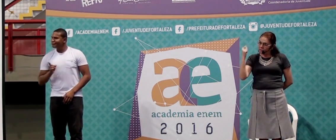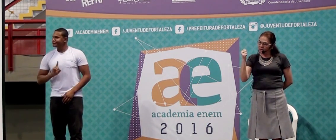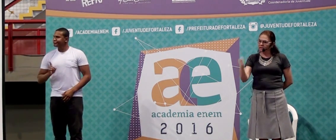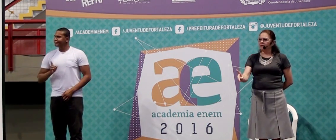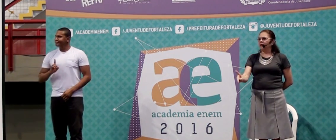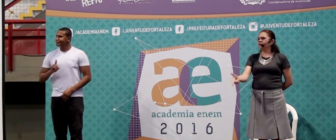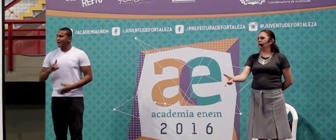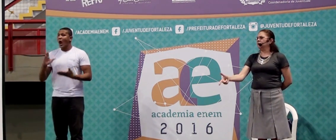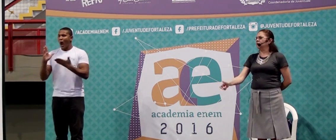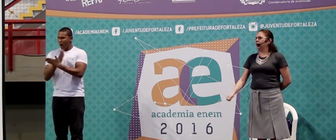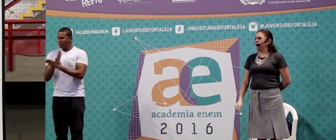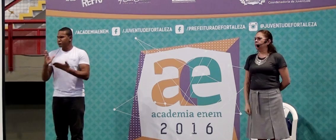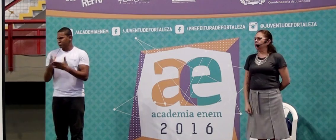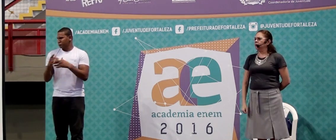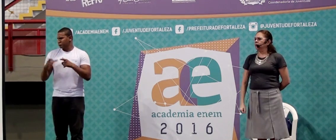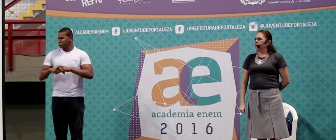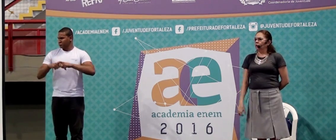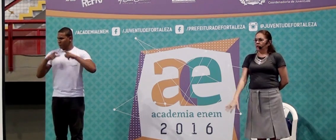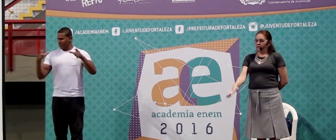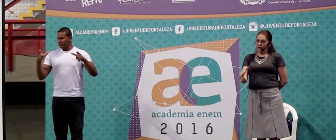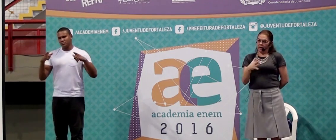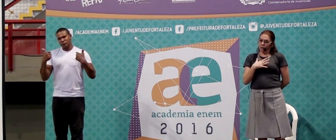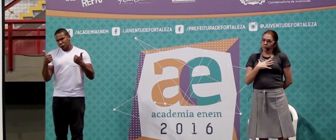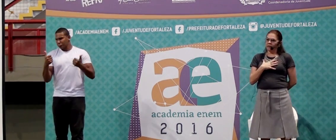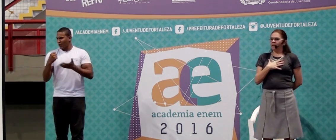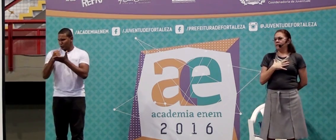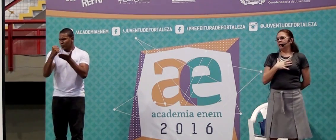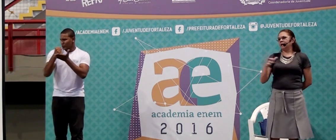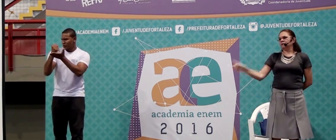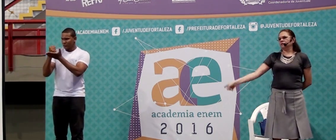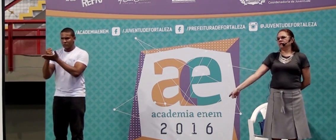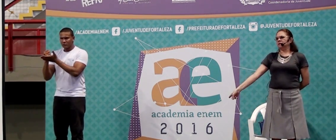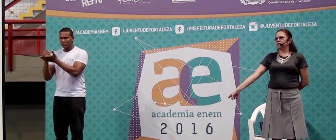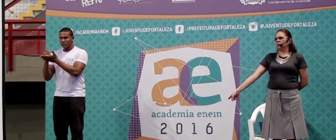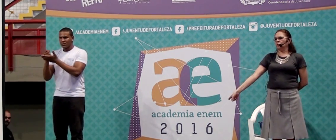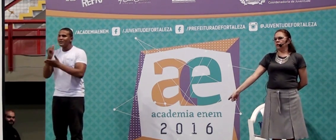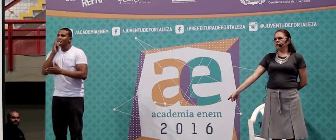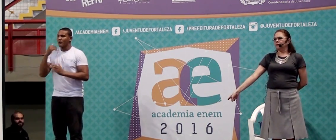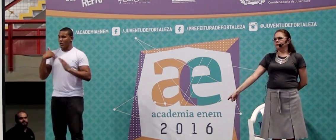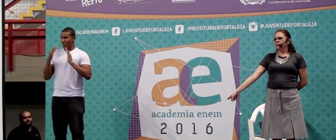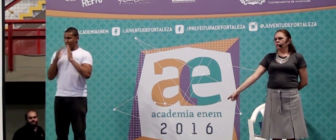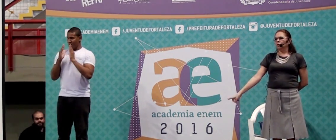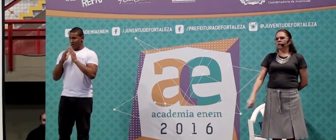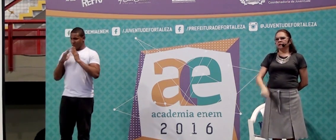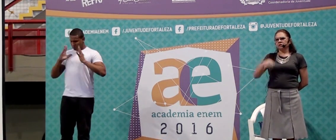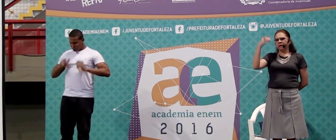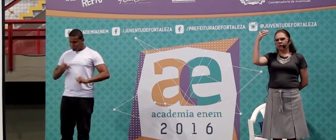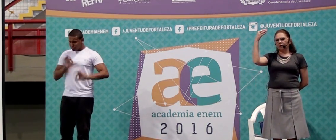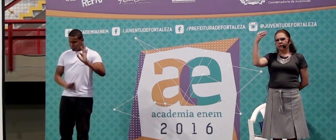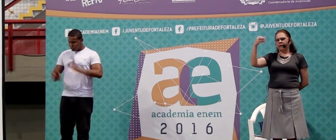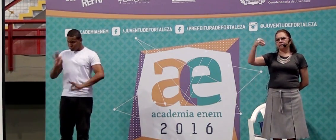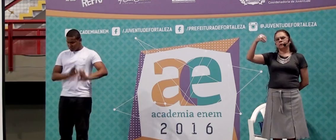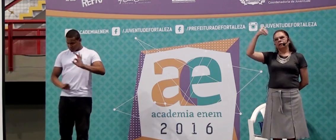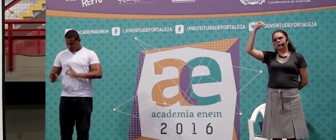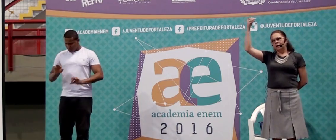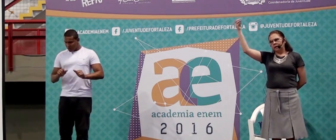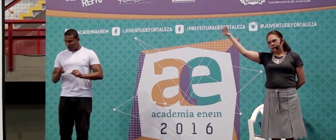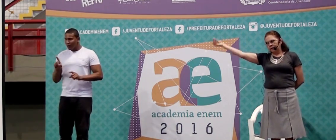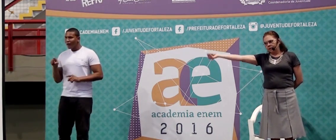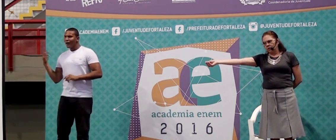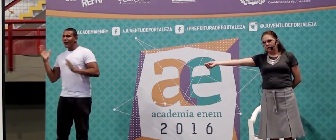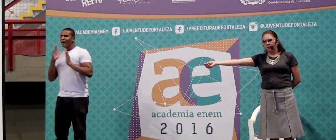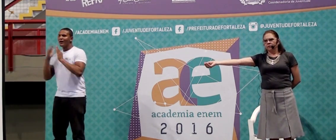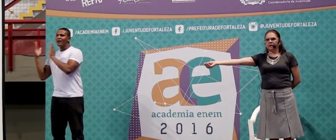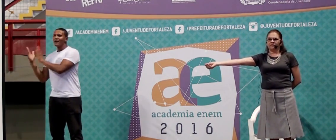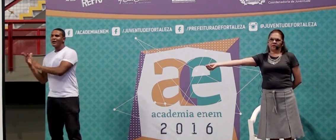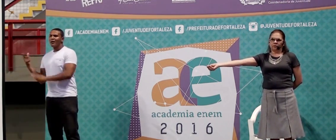população não quiser, a dengue não acaba. Porque eu cuido da minha casa, o vizinho não cuida. O lixo é colocado lá